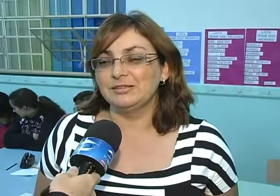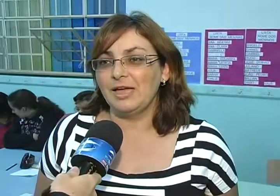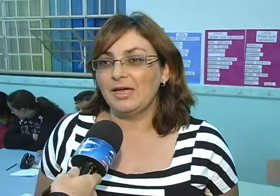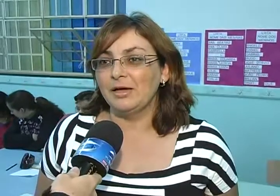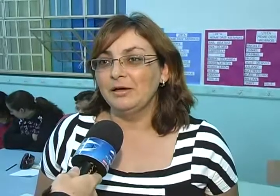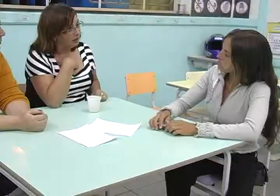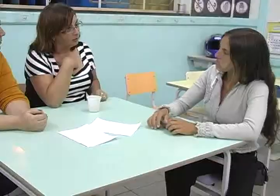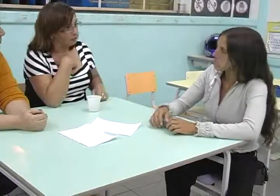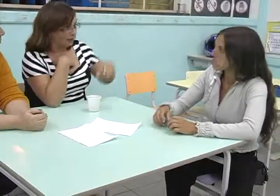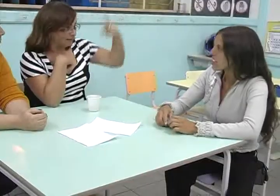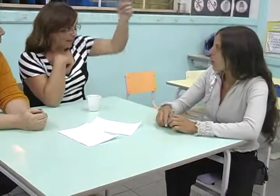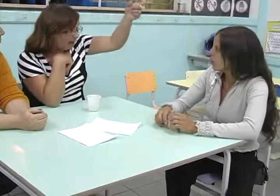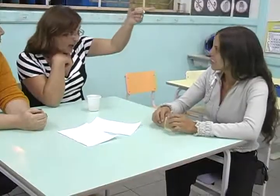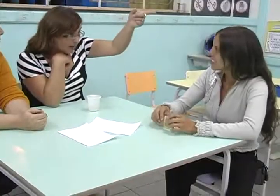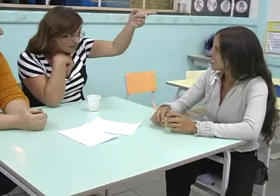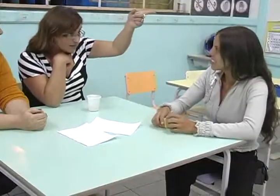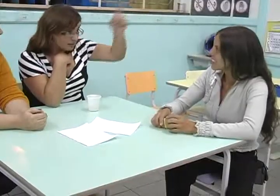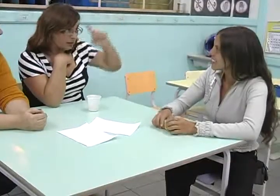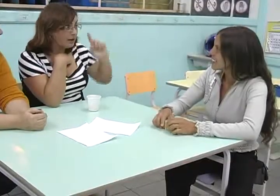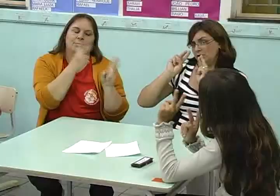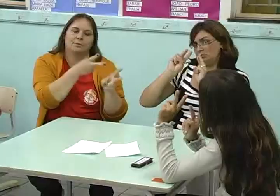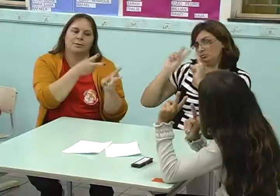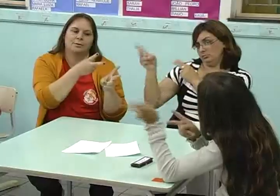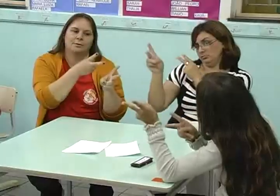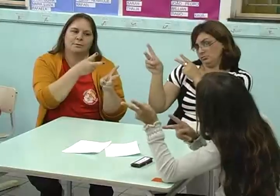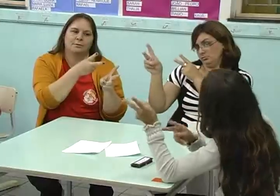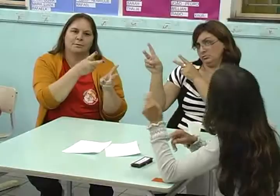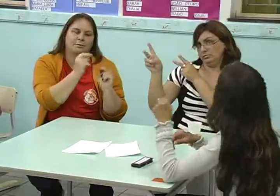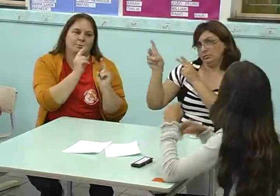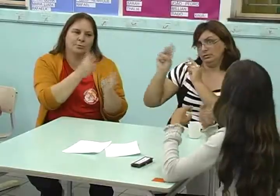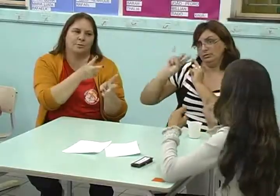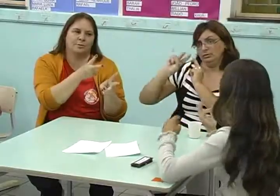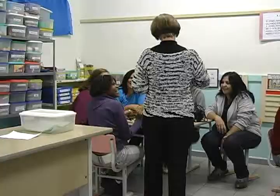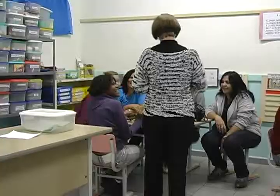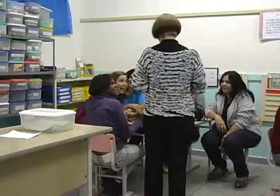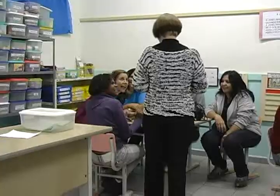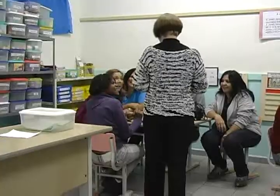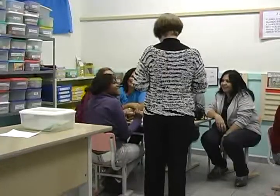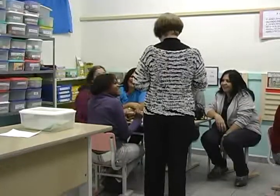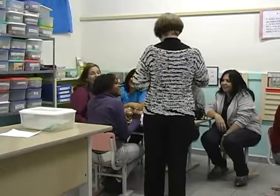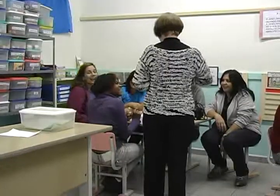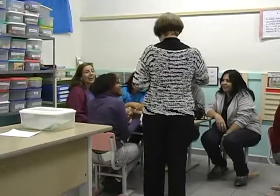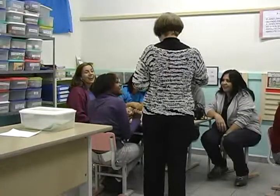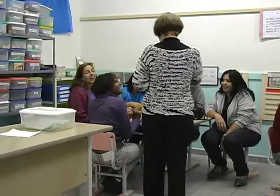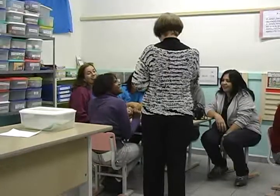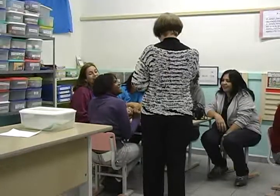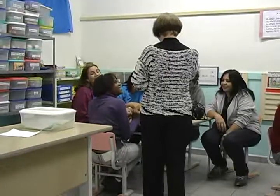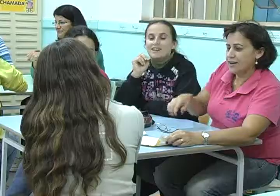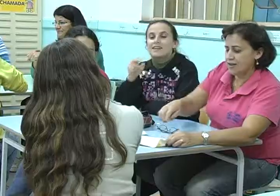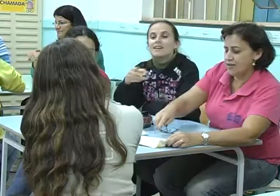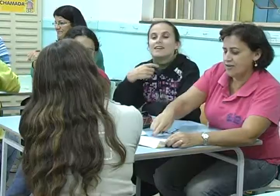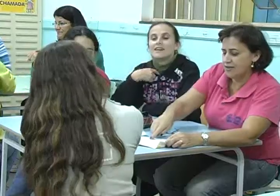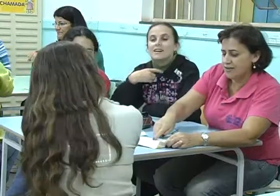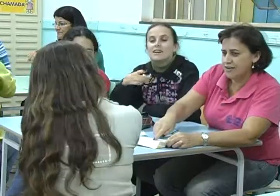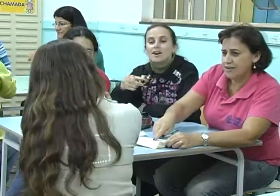ideia. Após a conclusão do curso, continua o acompanhamento da pedagoga especialista em surdez, junto ao trabalho